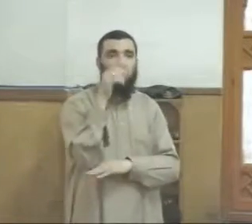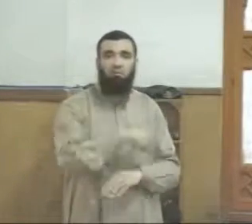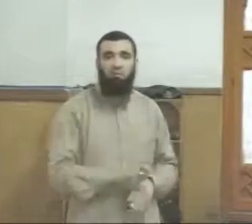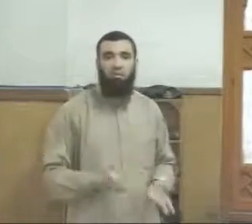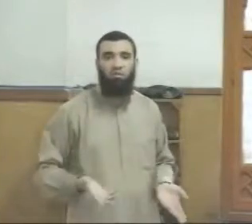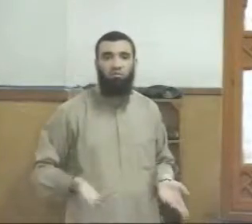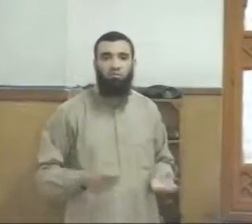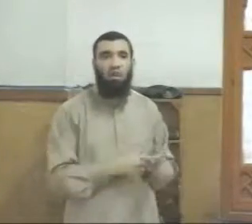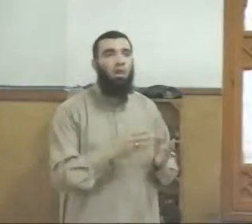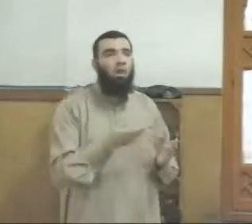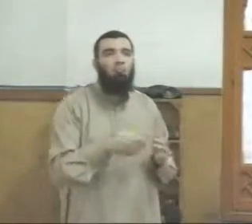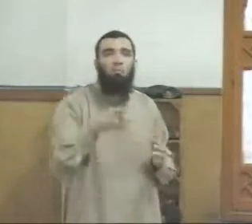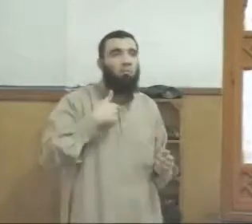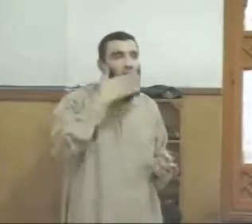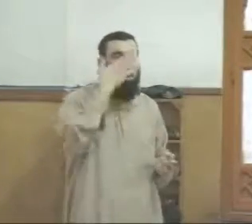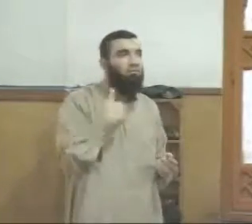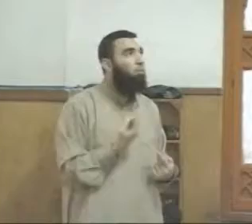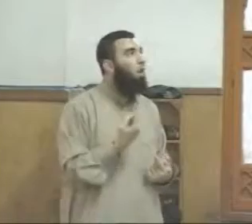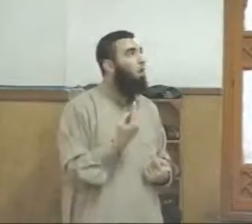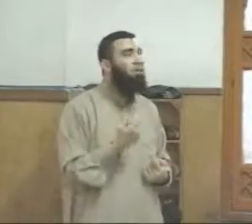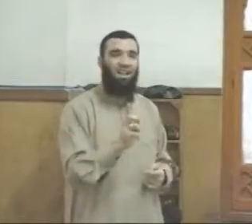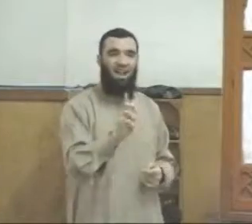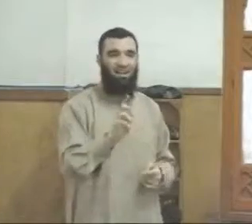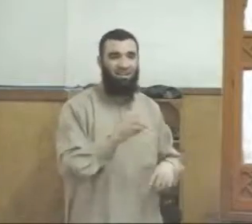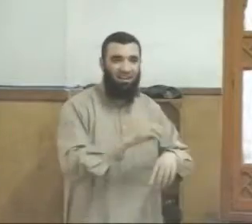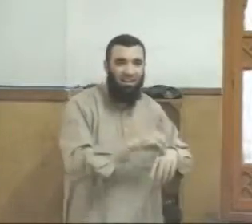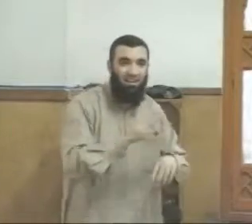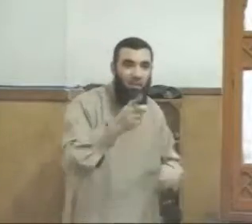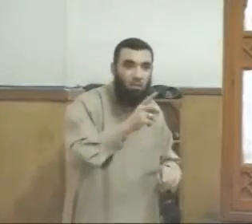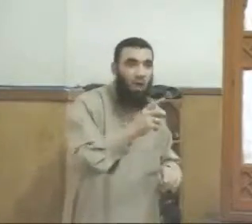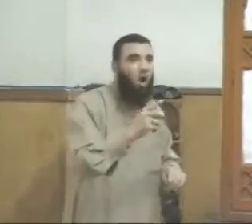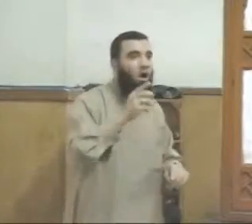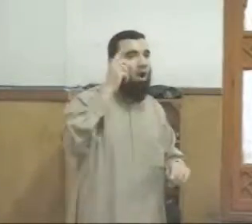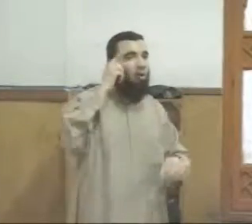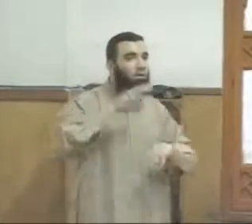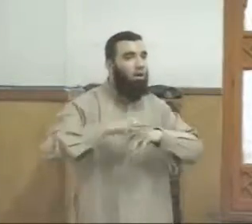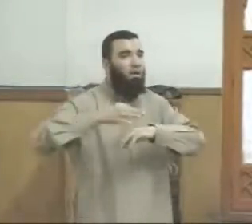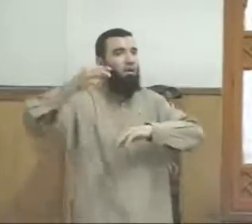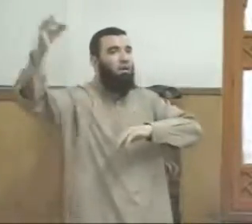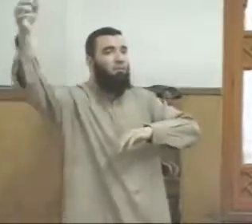ثمرة. إن الكلمة الطيبة أصلها ثابت